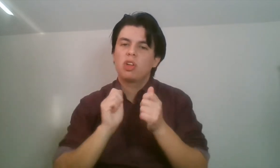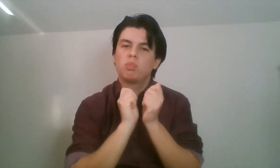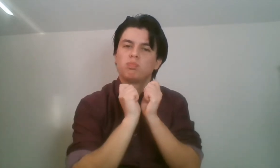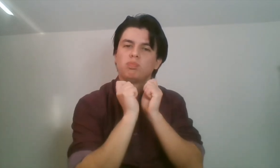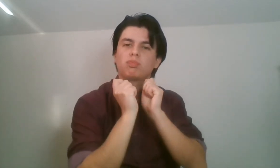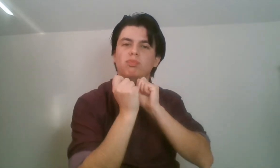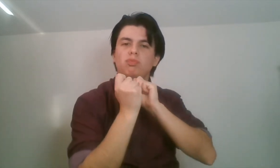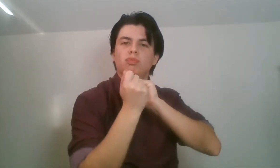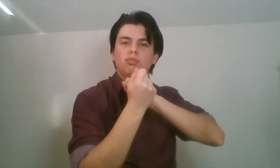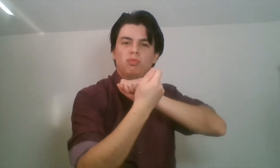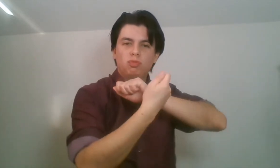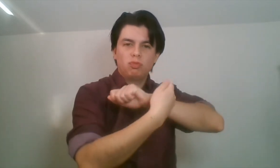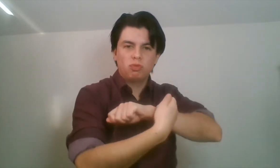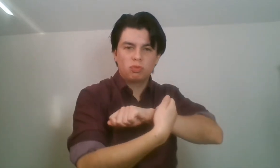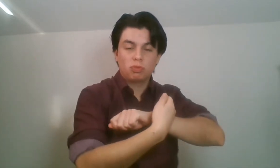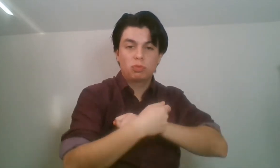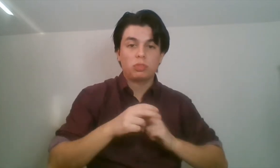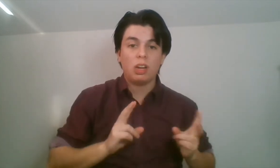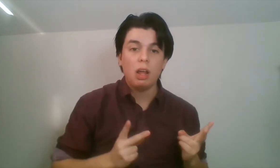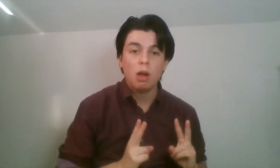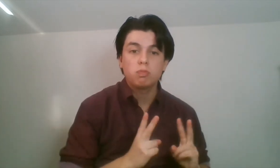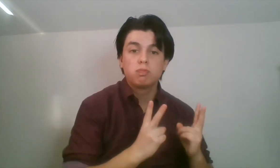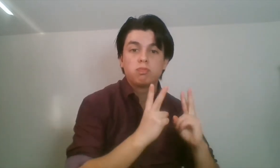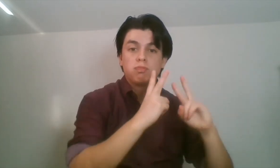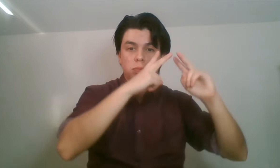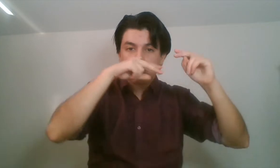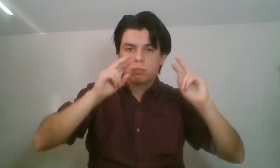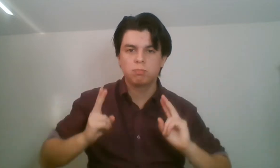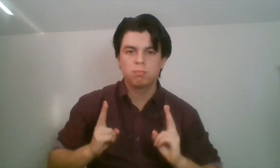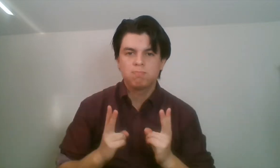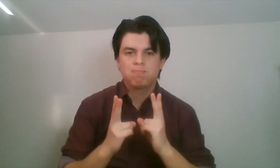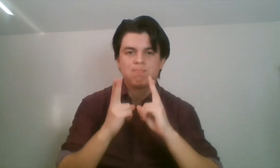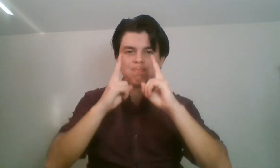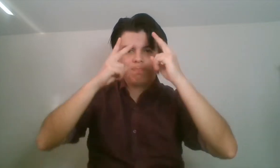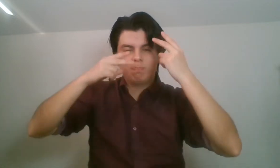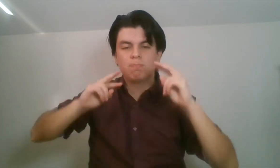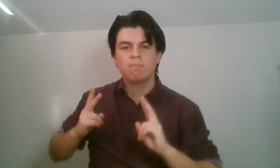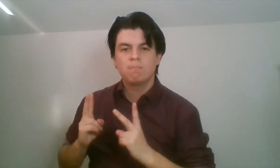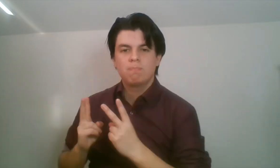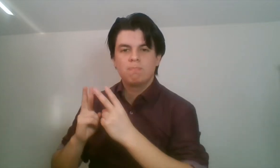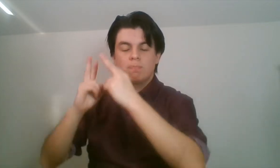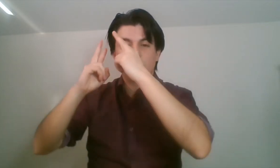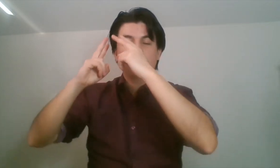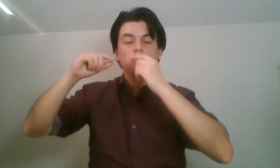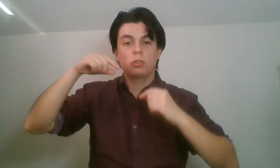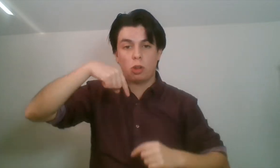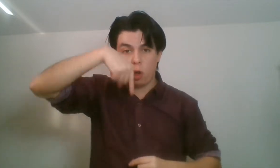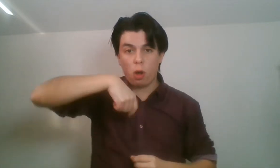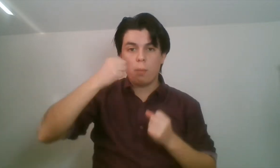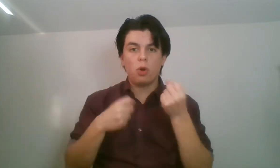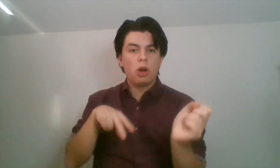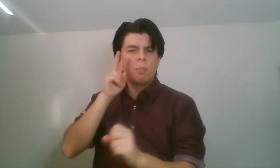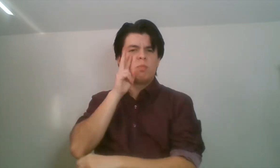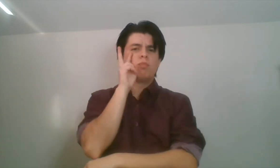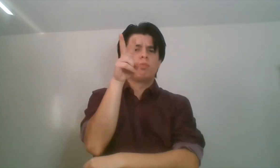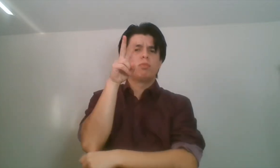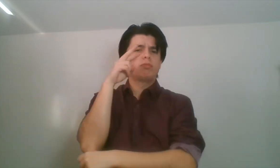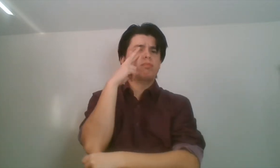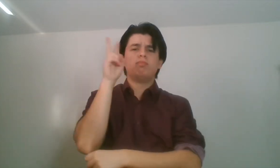ido desarrollando y ha ido cambiando, ha ido mutando. Uh-huh. Las construcciones